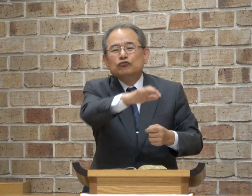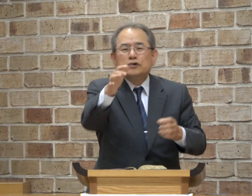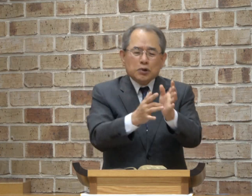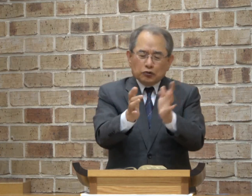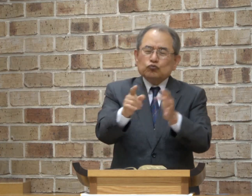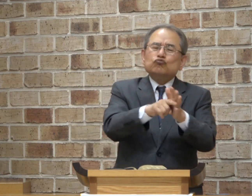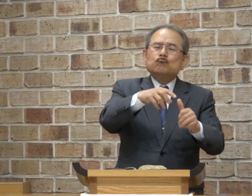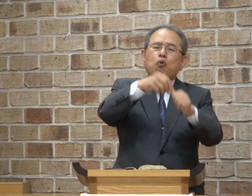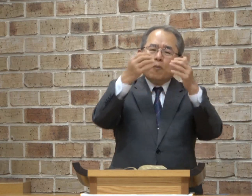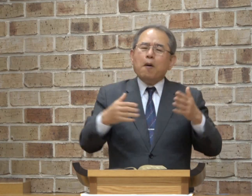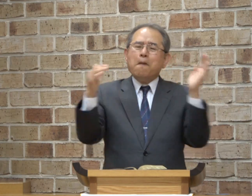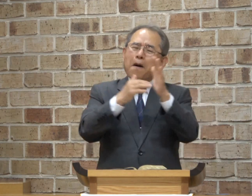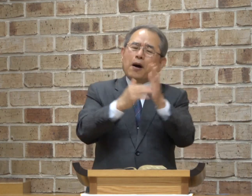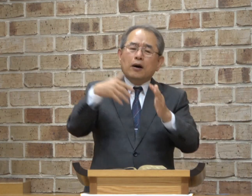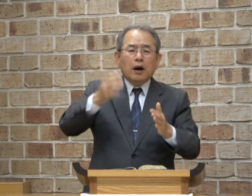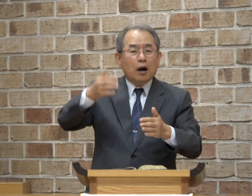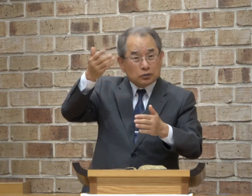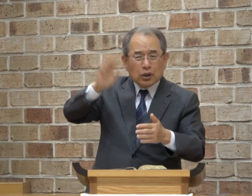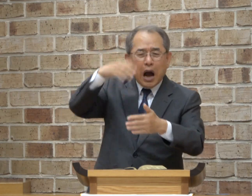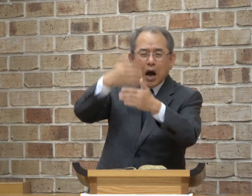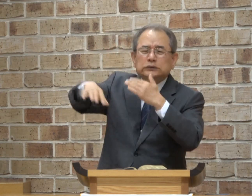충만함을 받는 목적은 많은 사람들을 예수 믿게 하는 데 있습니다.